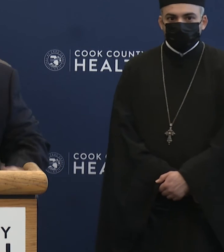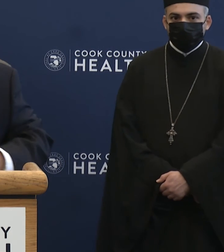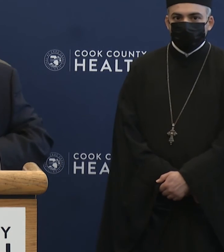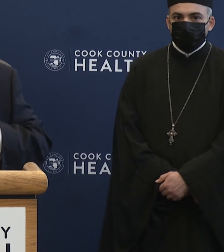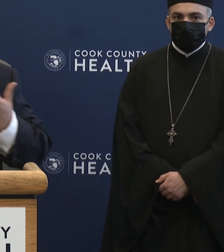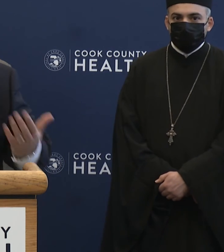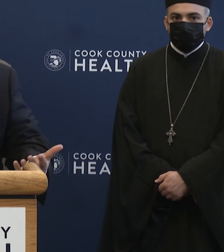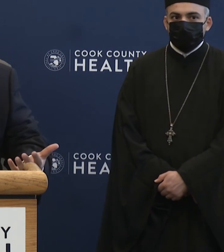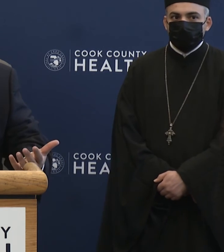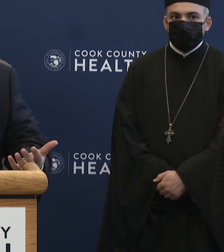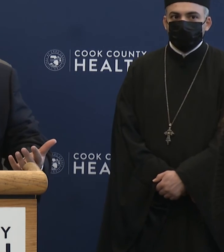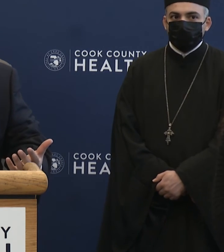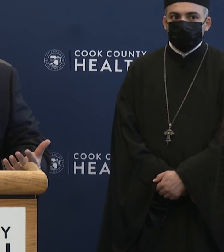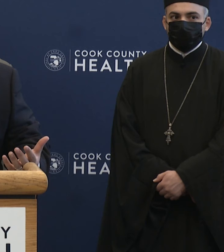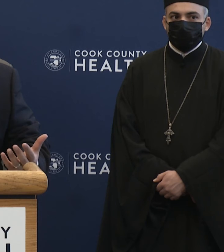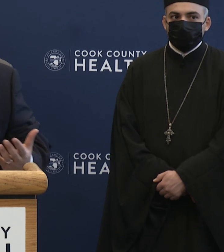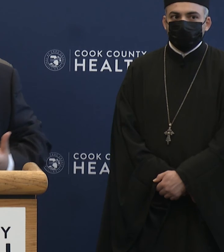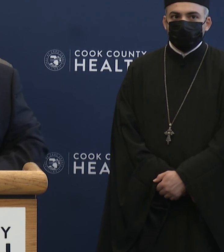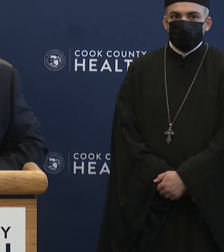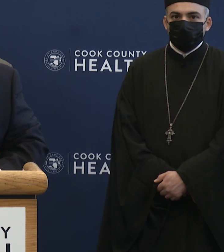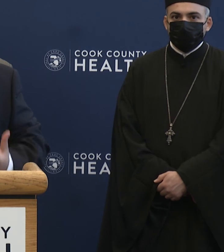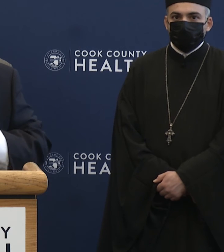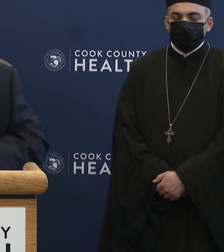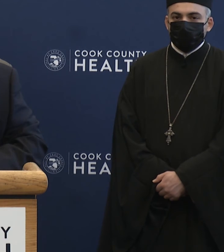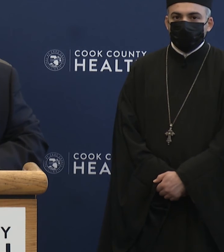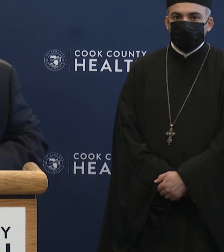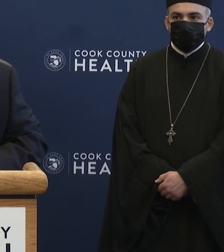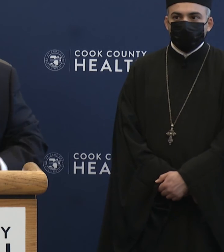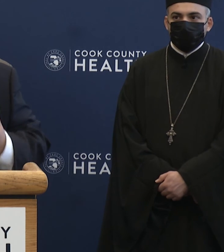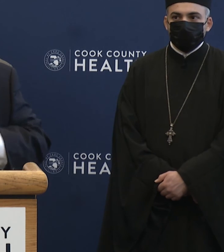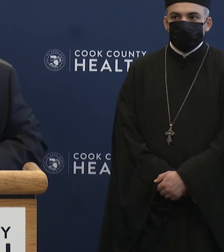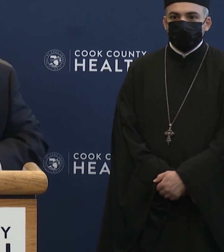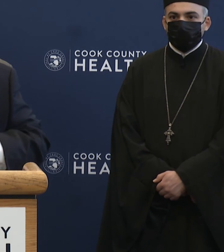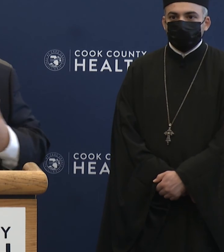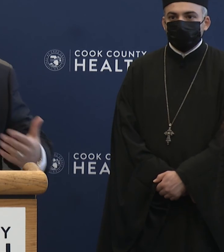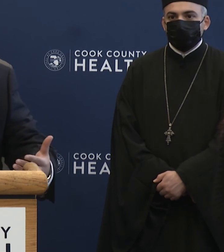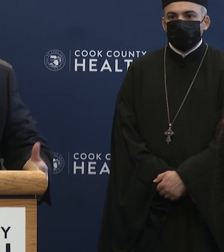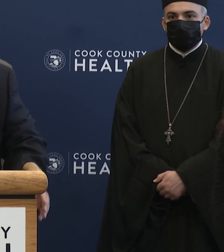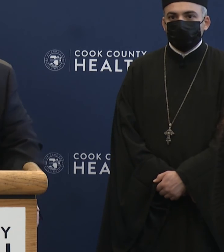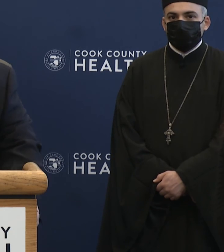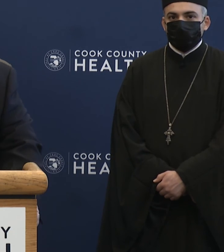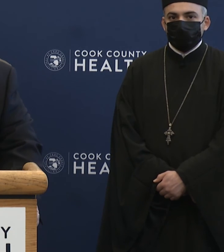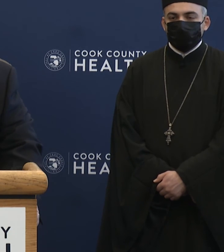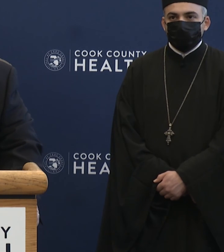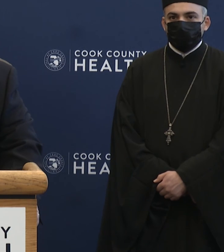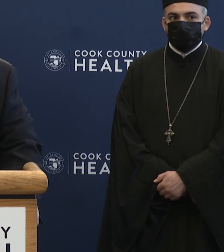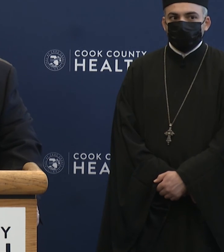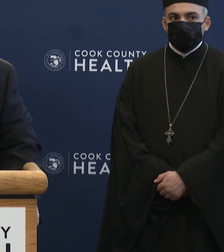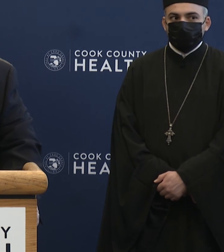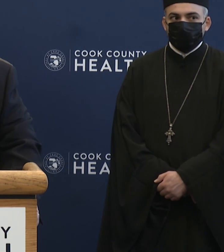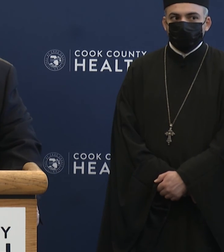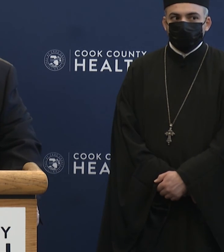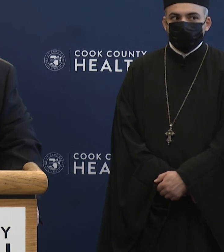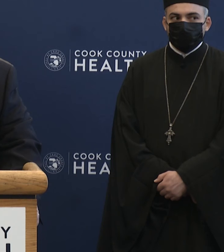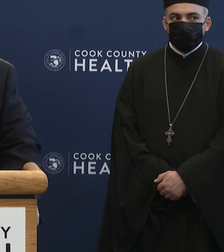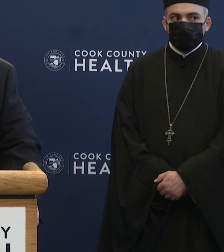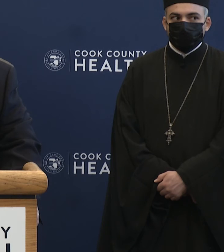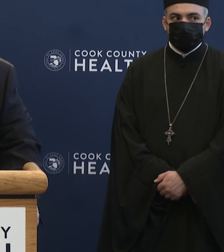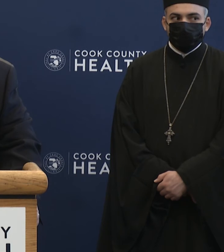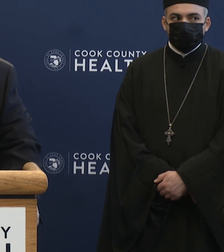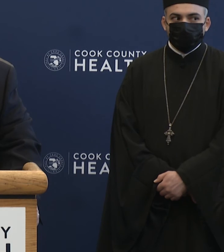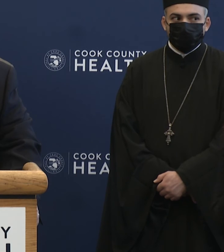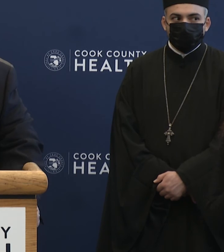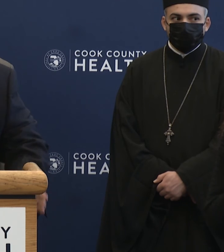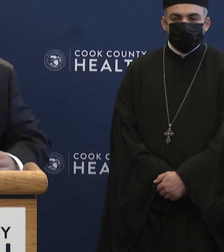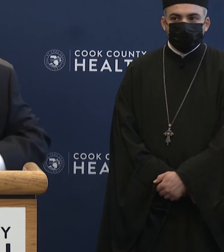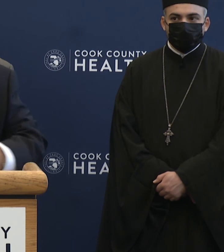algo que avanza nuestra fe, porque ganando la vacuna también pasamos el seguro de salud a